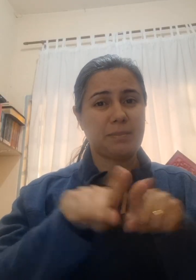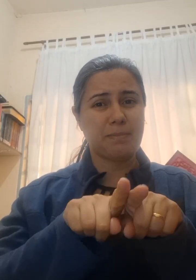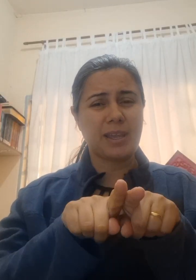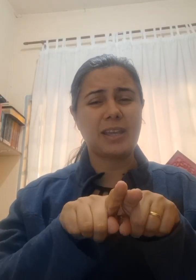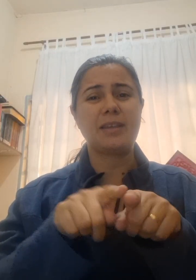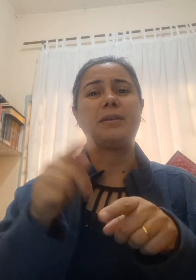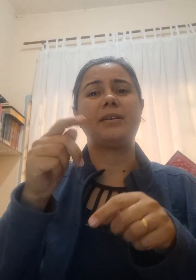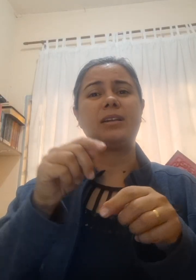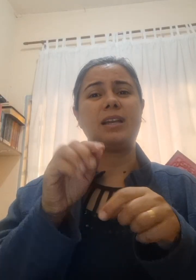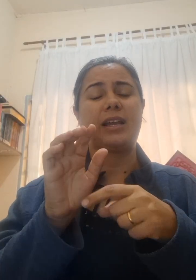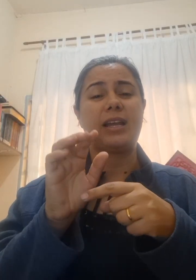Também